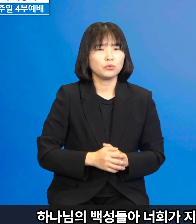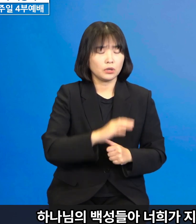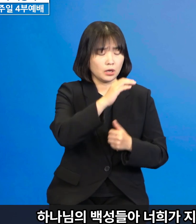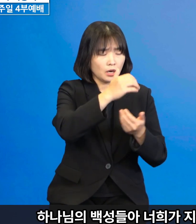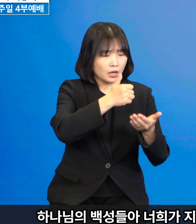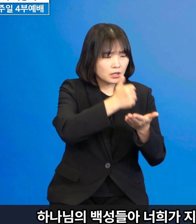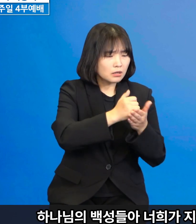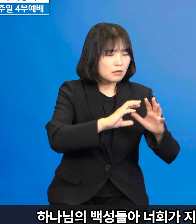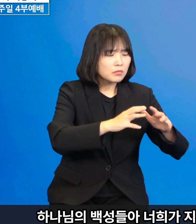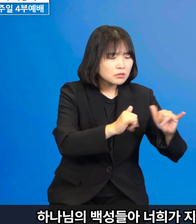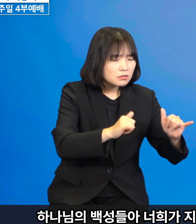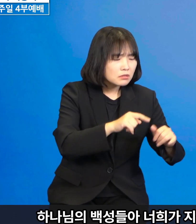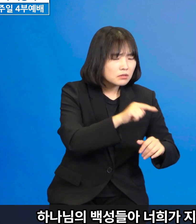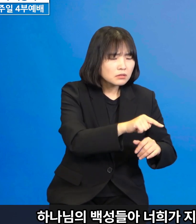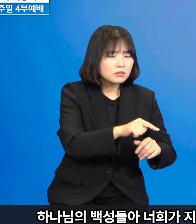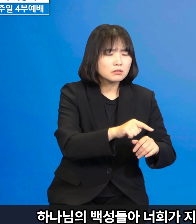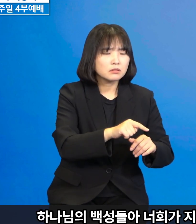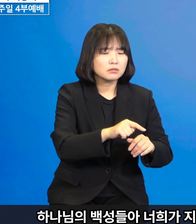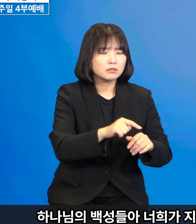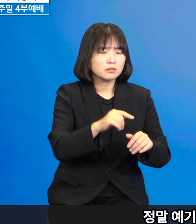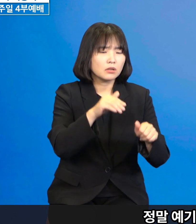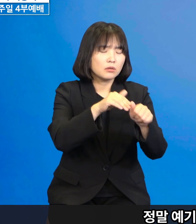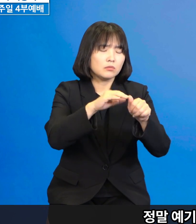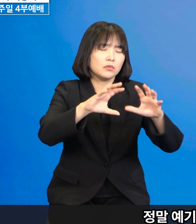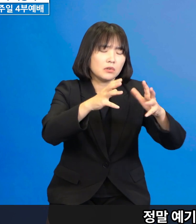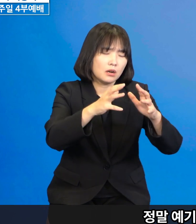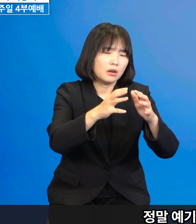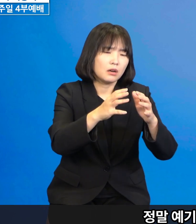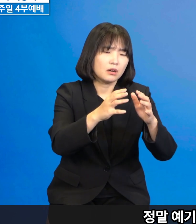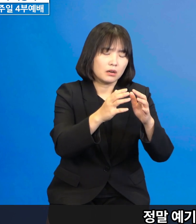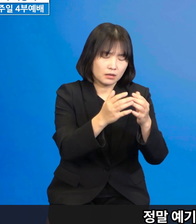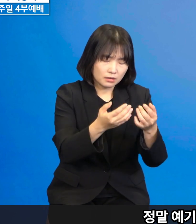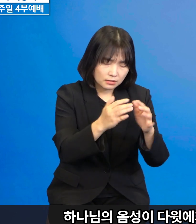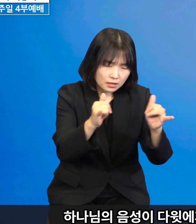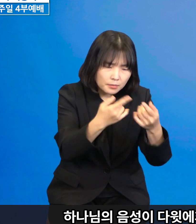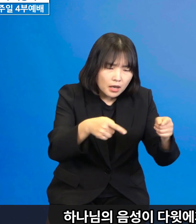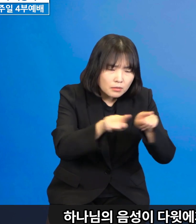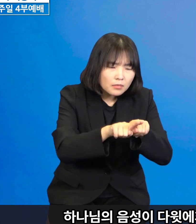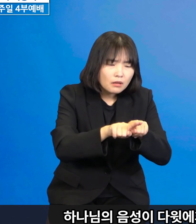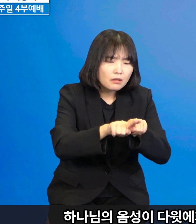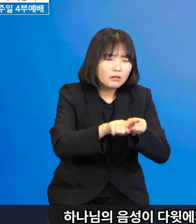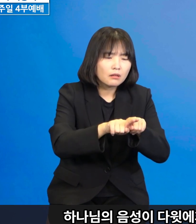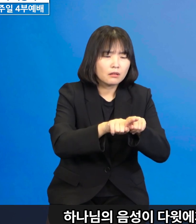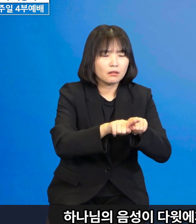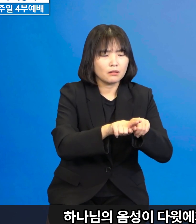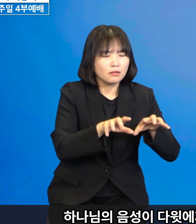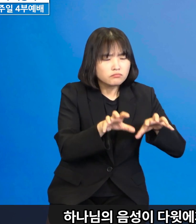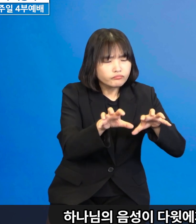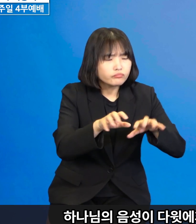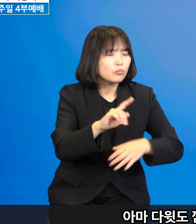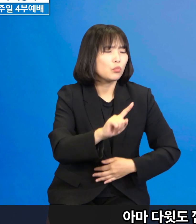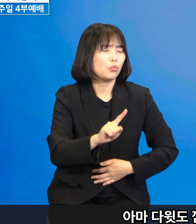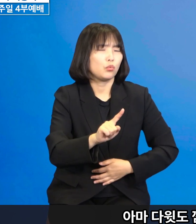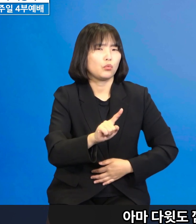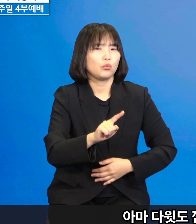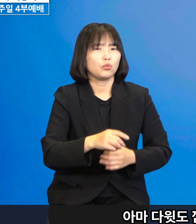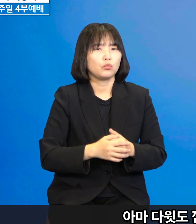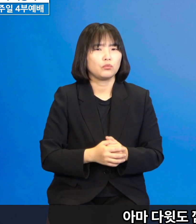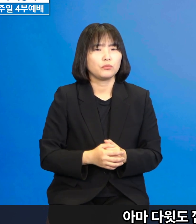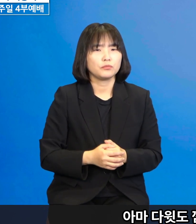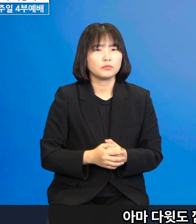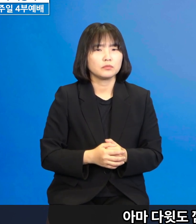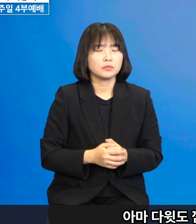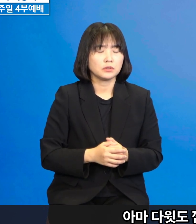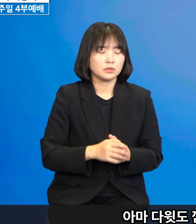지금 여기서 무엇을 하고 있느냐라고 정말 예기치 못하는 곳에서 하나님의 음성이 다윗에게 지금 들려오고 있는 것이죠. 아마